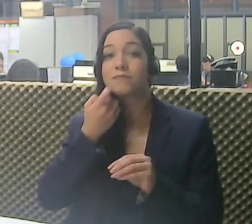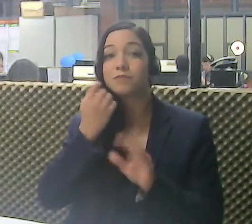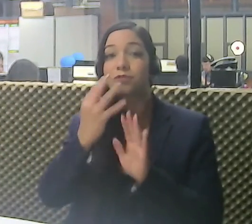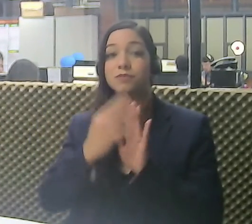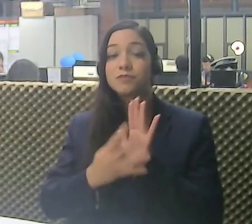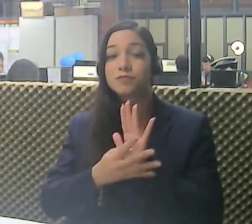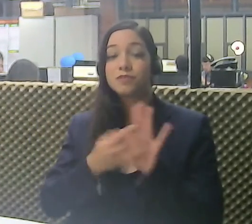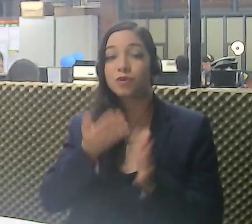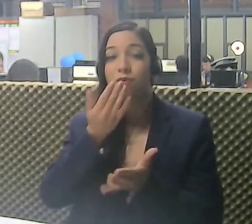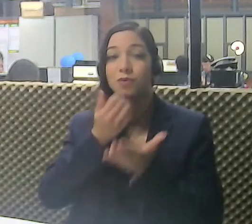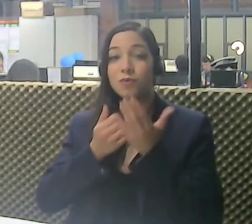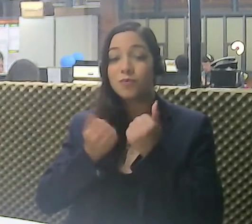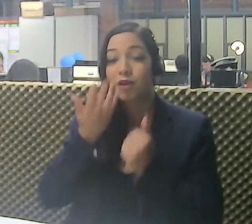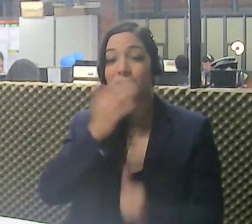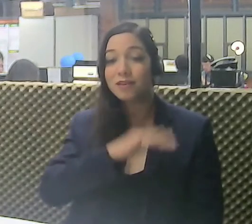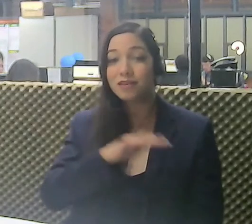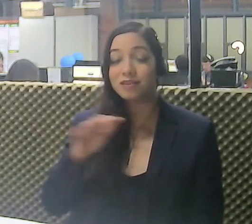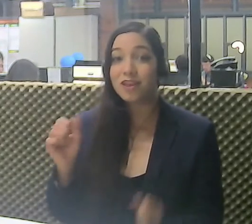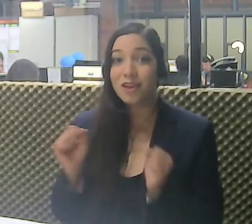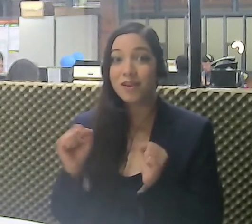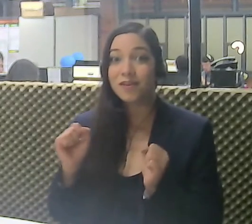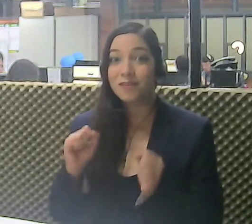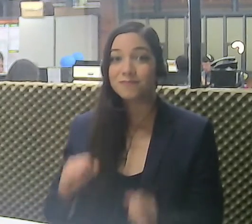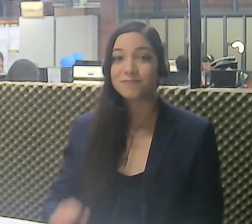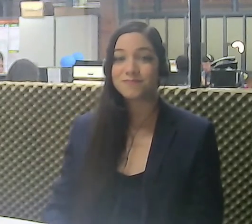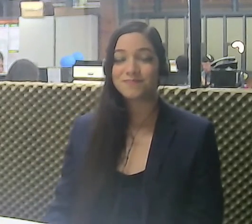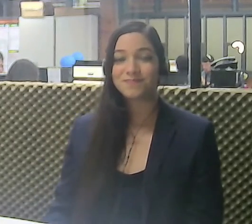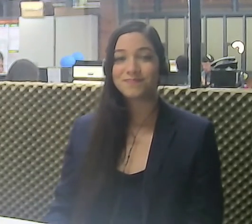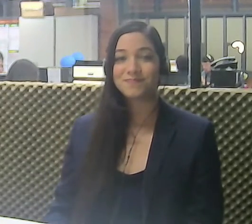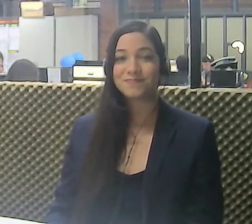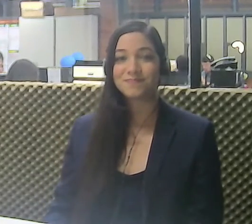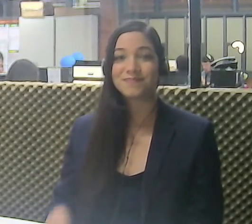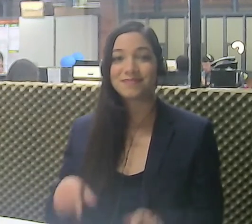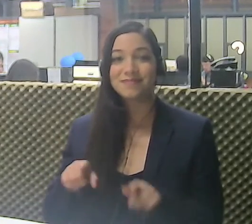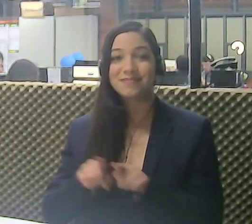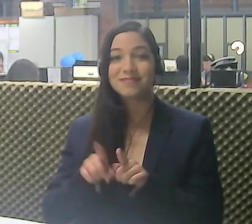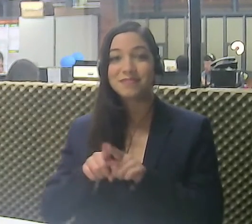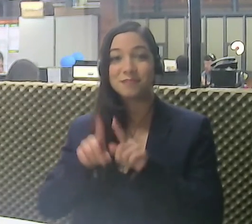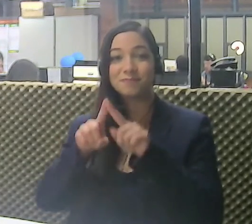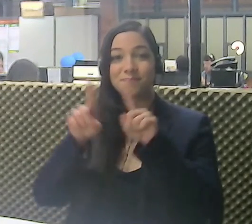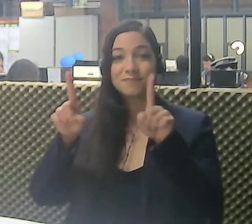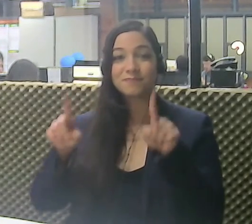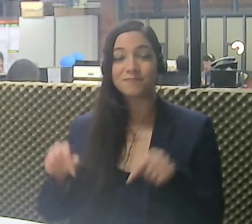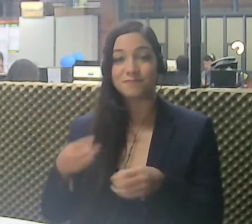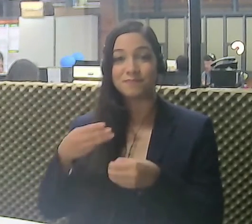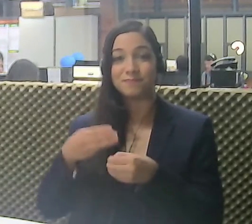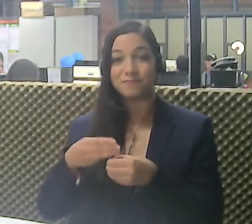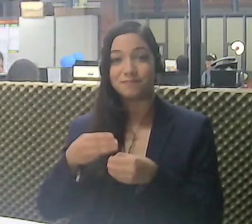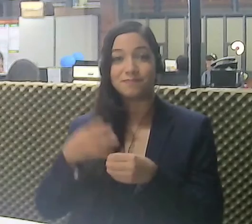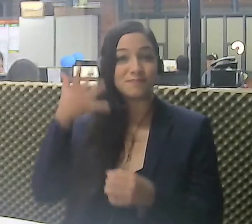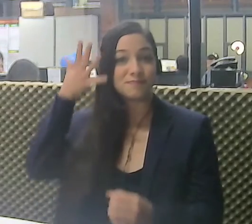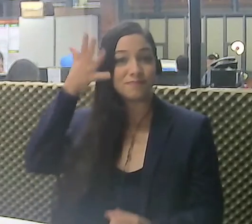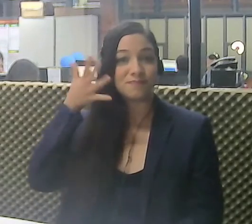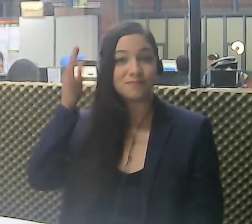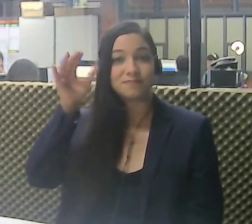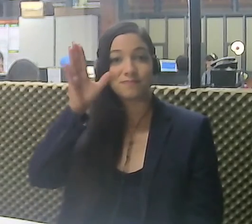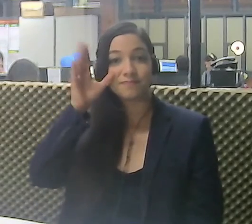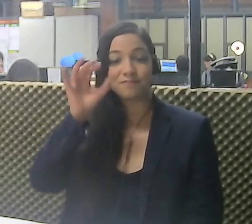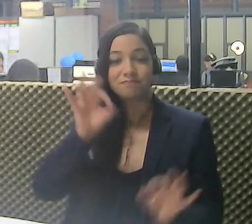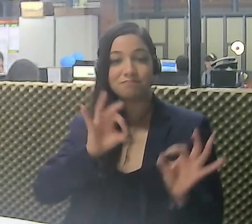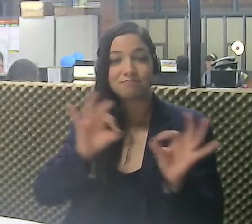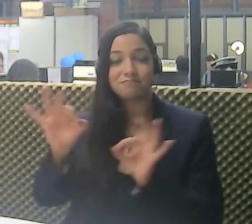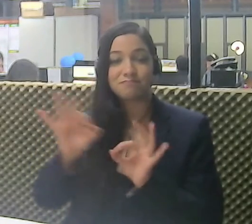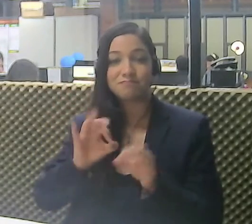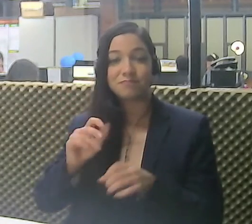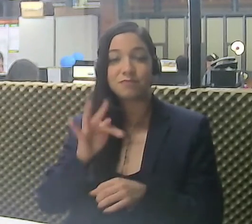e prato faz sucesso entre os alunos. E ainda, servidores municipais participam de palestras sobre preparação